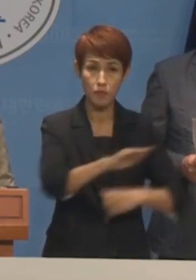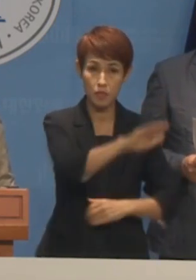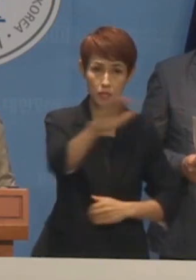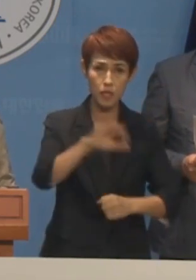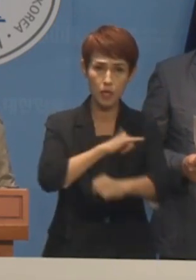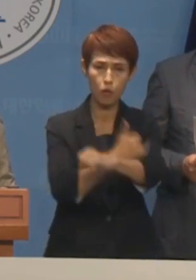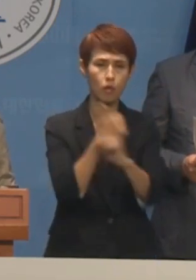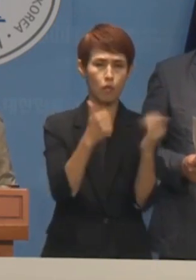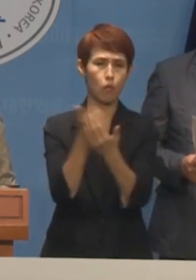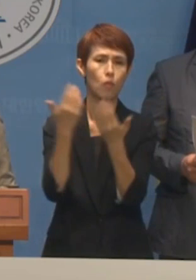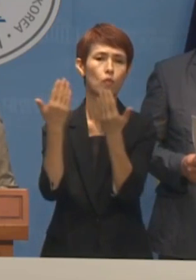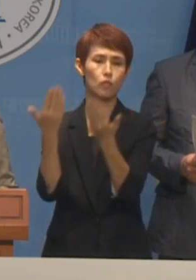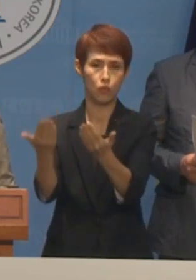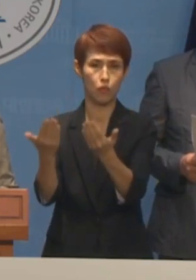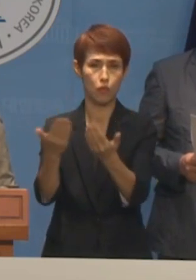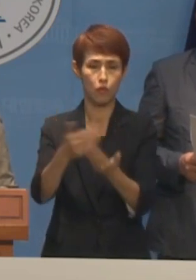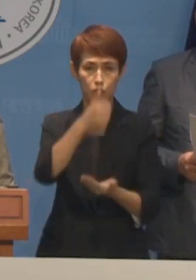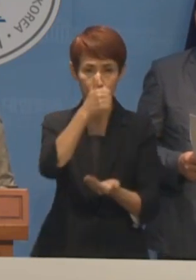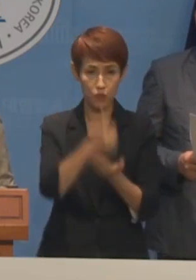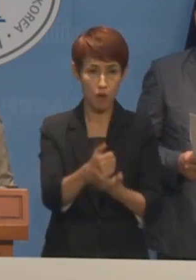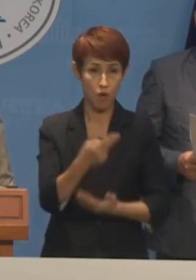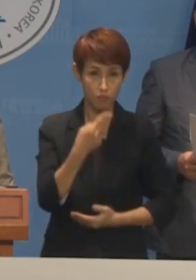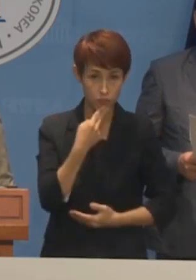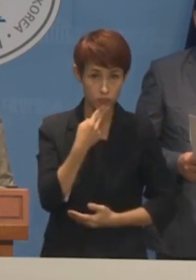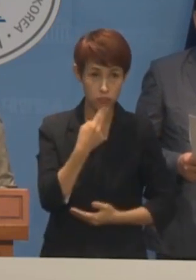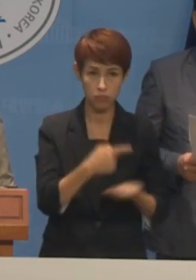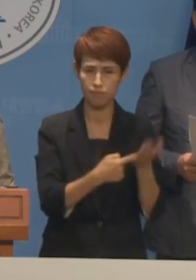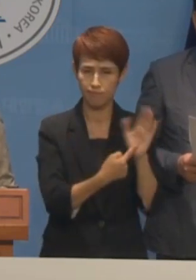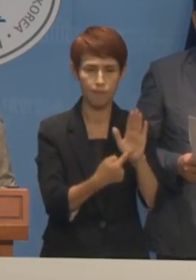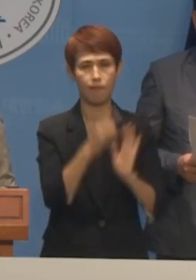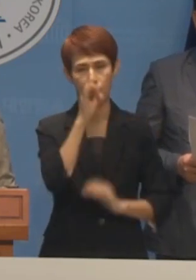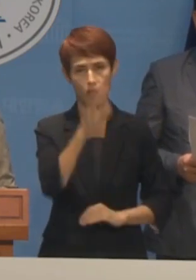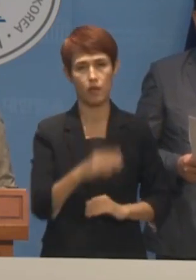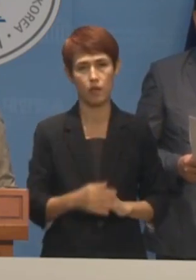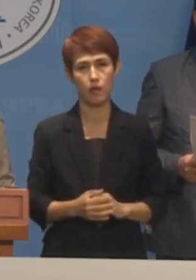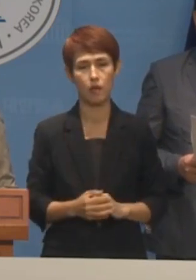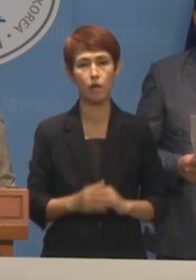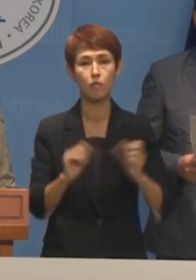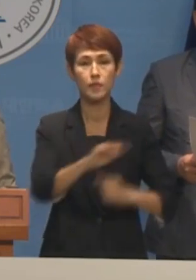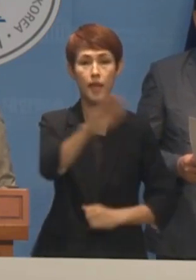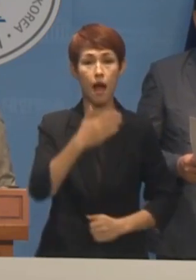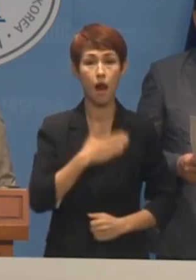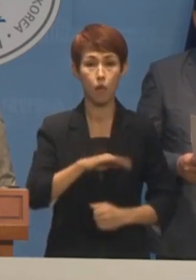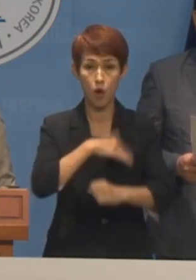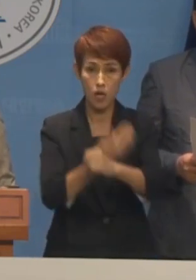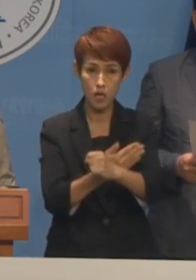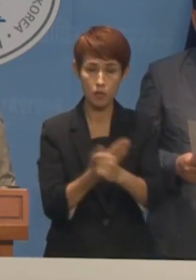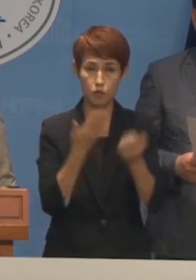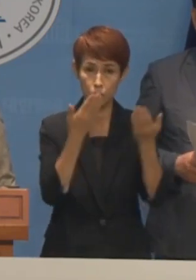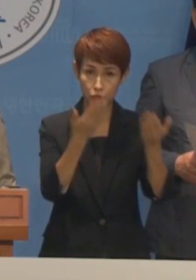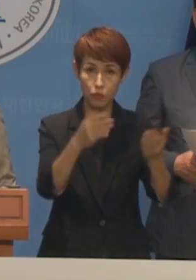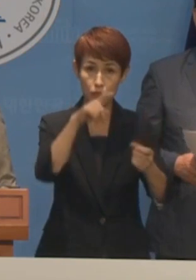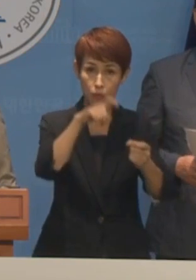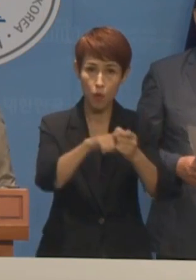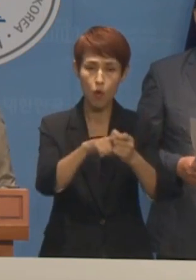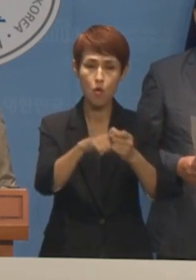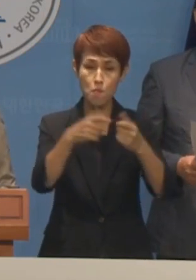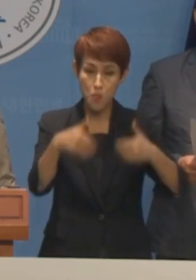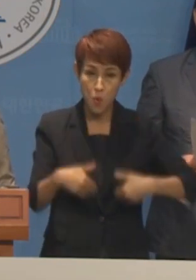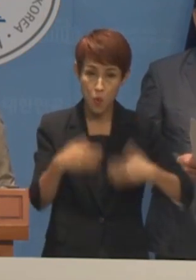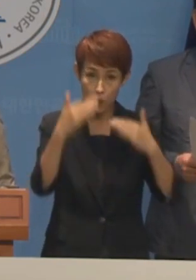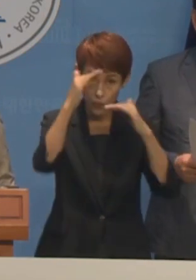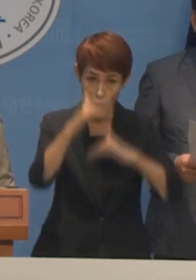인권을 보호하고 무죄 추정의 원칙과 국민의 알 권리를 조화하기 위하여 필요한 사항을 규정하는 것이